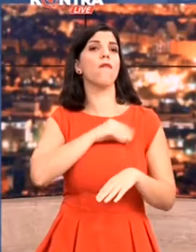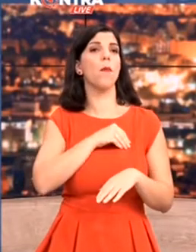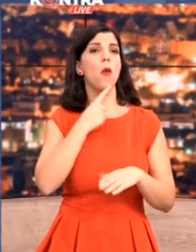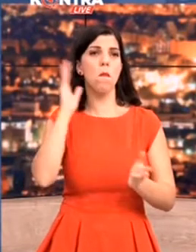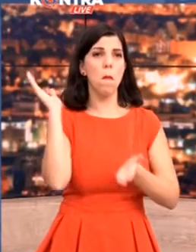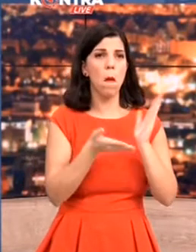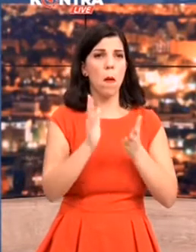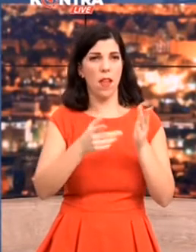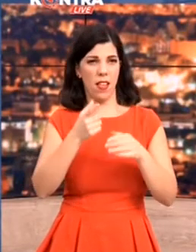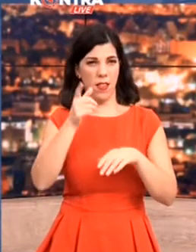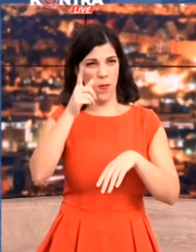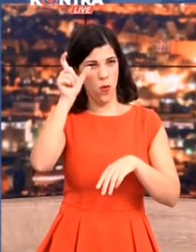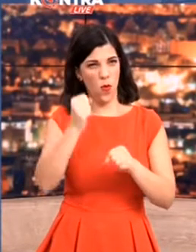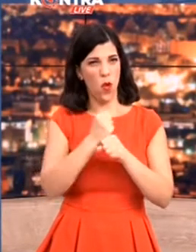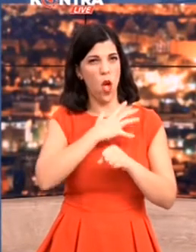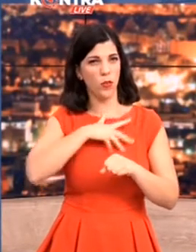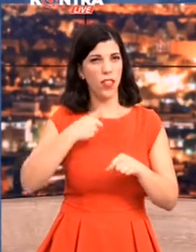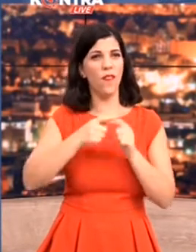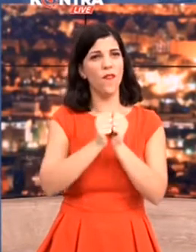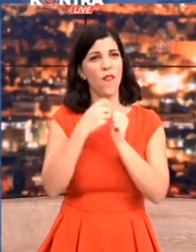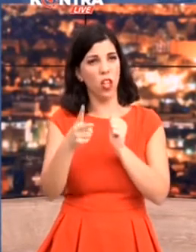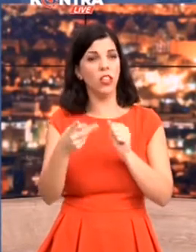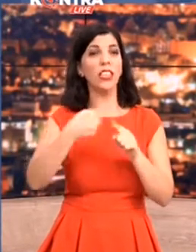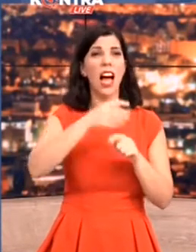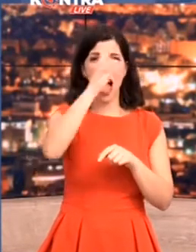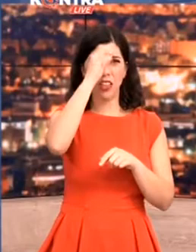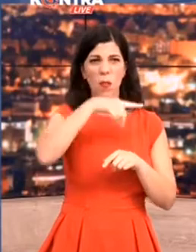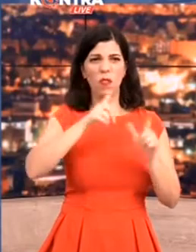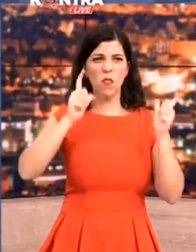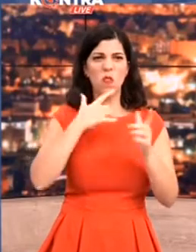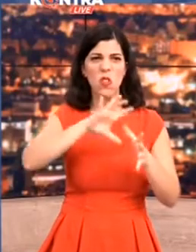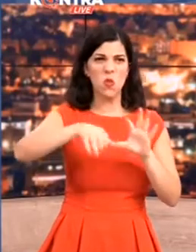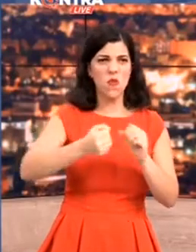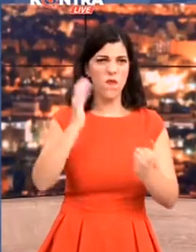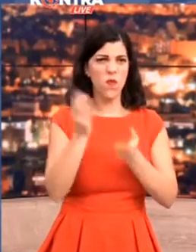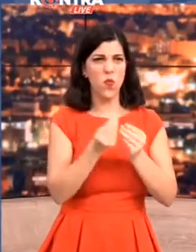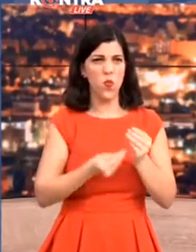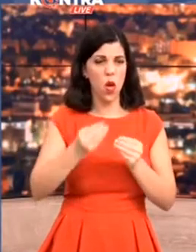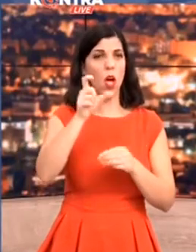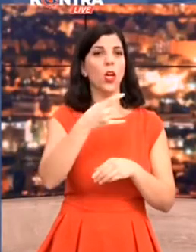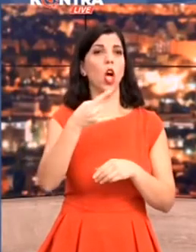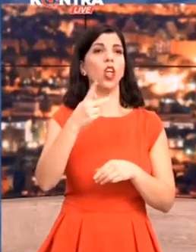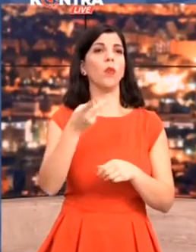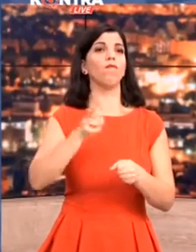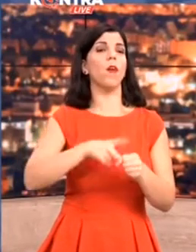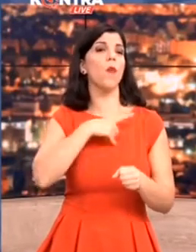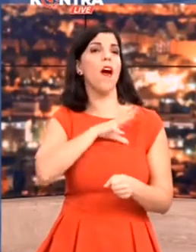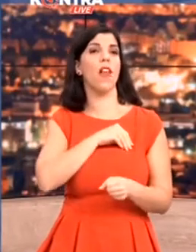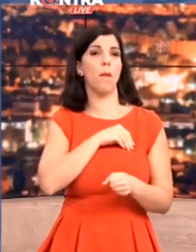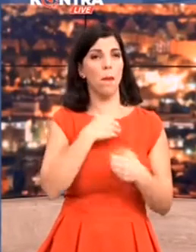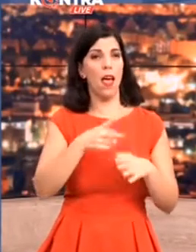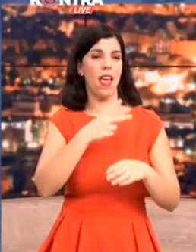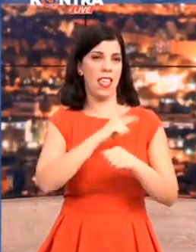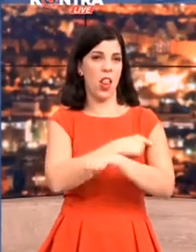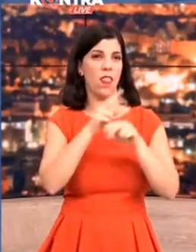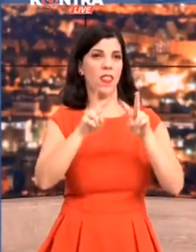ξυλοδαρμό του από τον Κοσμηματοπόλη και τον φίλο του, αλλά και κατά τη βίαιη σύλληψή του από τους αστυνομικούς, πέθανε ο Ζακ Κωστόπουλος σύμφωνα με το πόρισμα